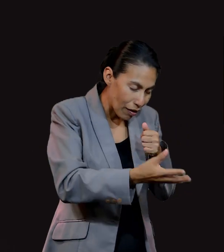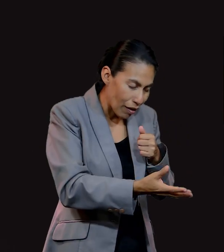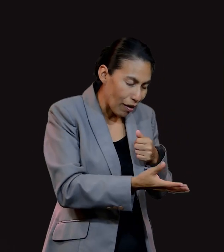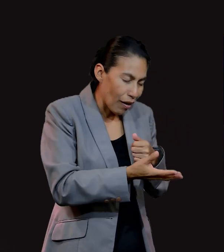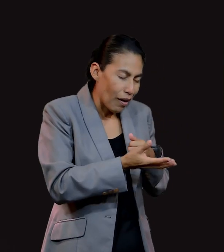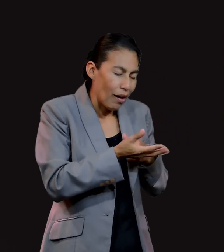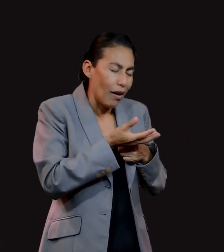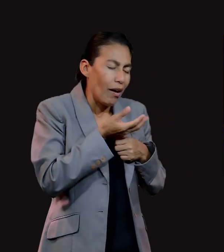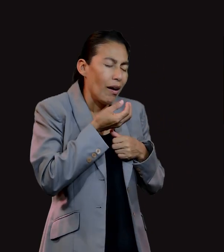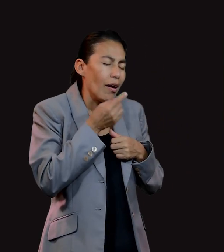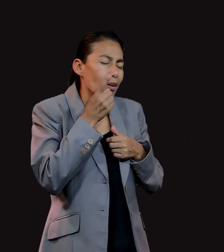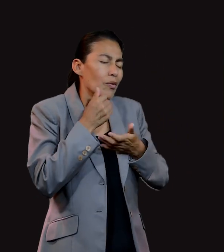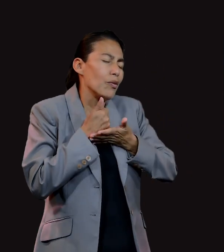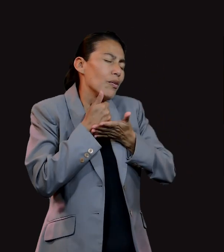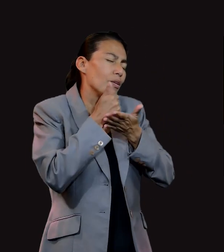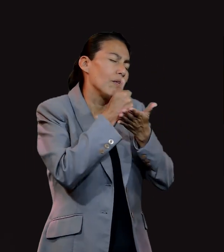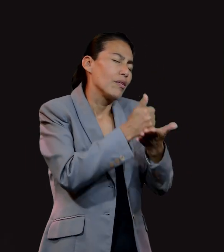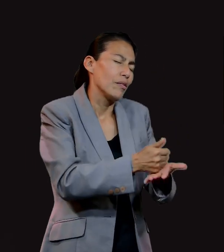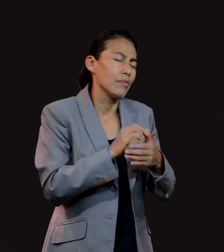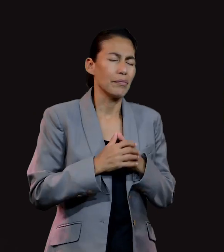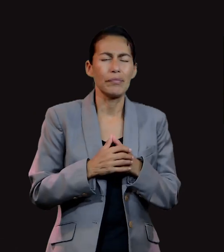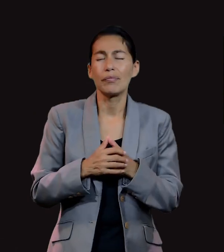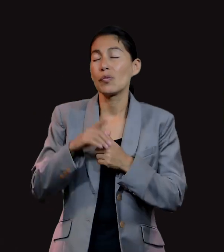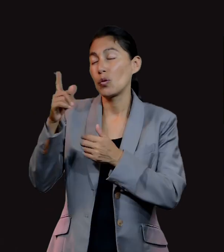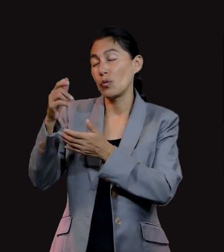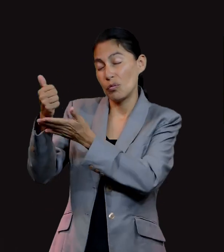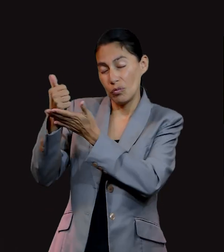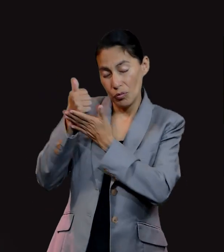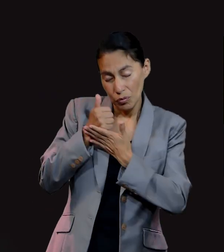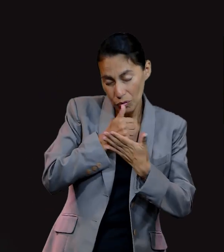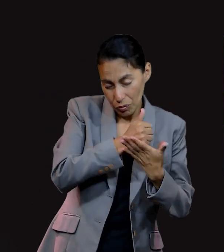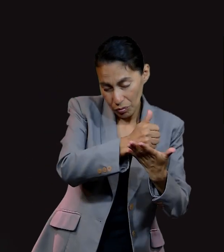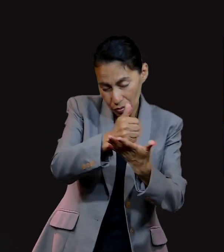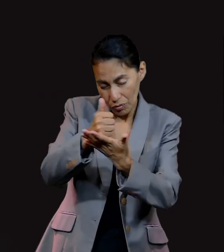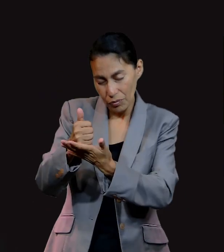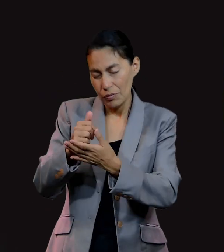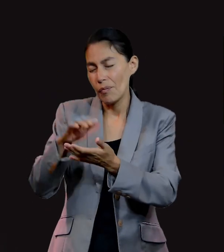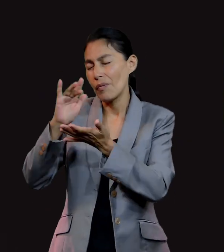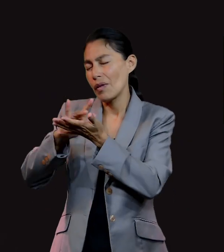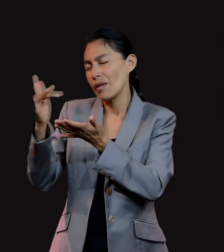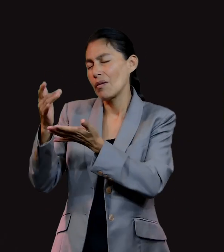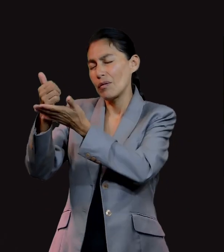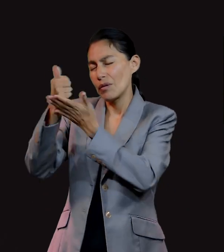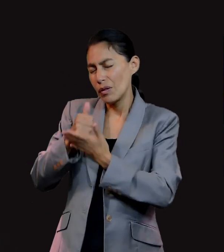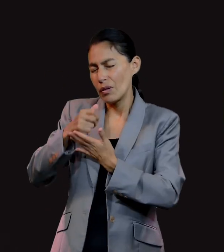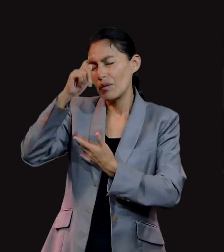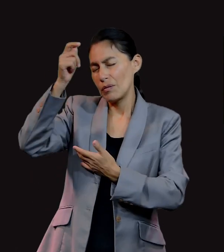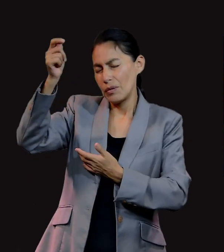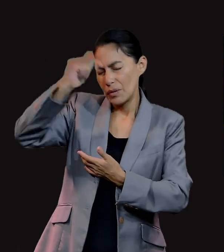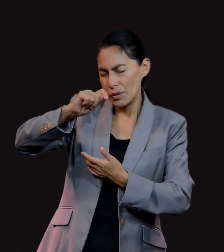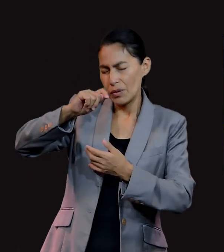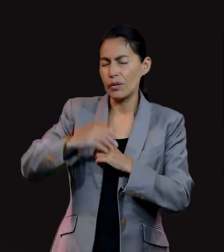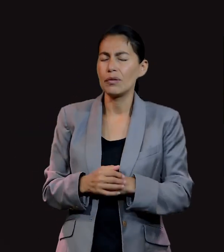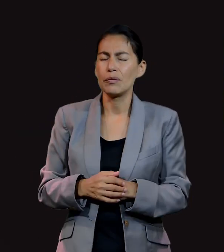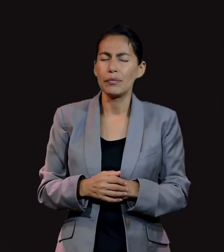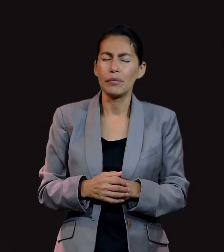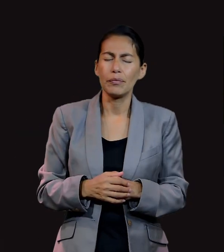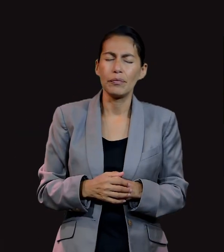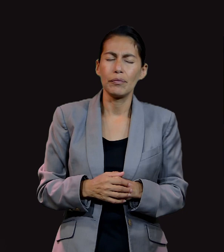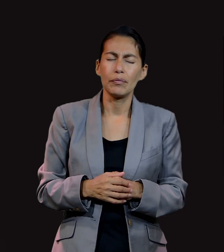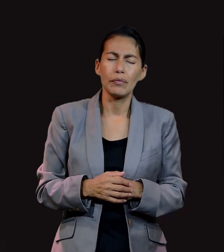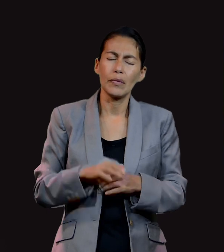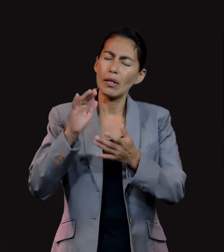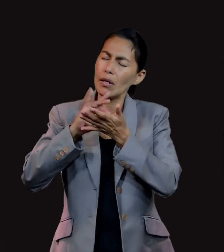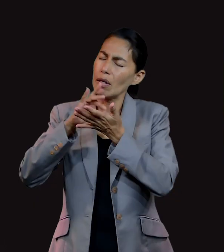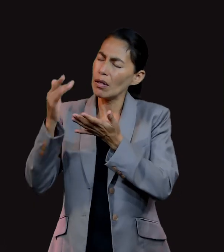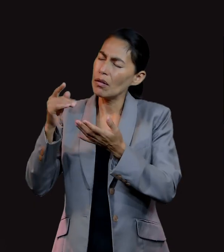encontraremos El oportuno socorro Gracias por amarnos Y bendecirnos Y gracias porque En este programa Encontramos un confort